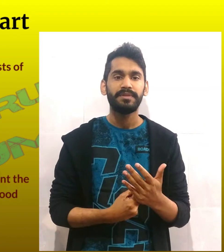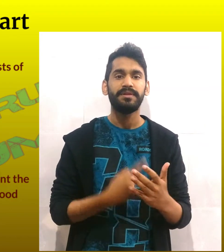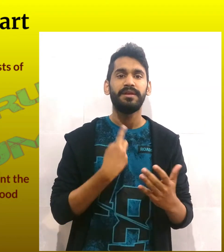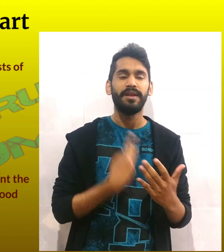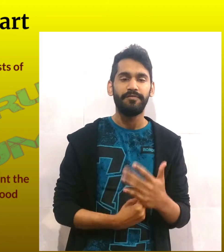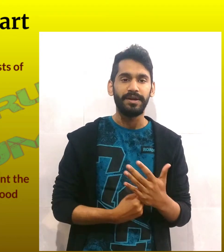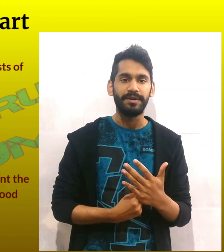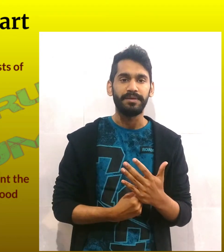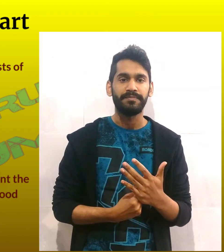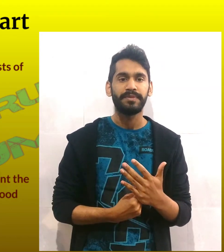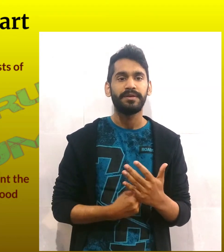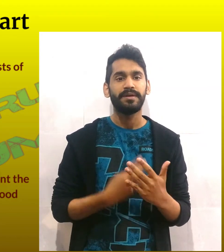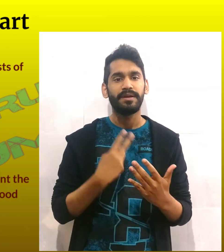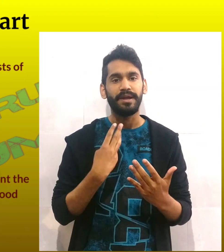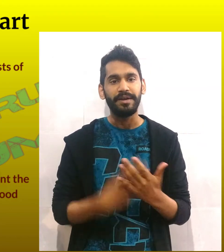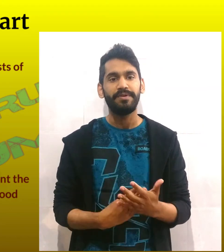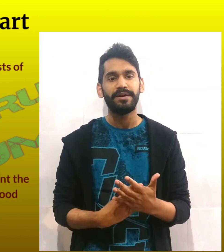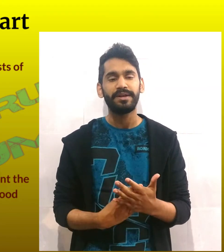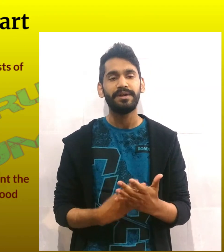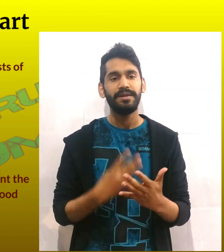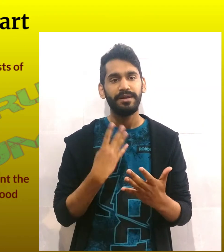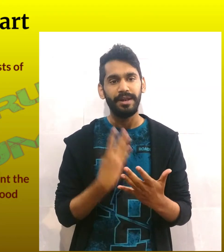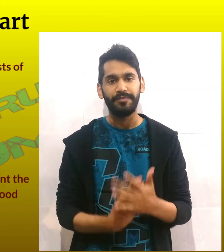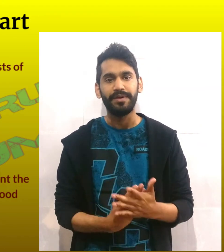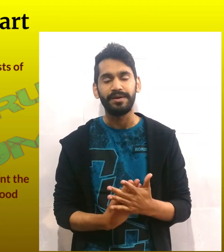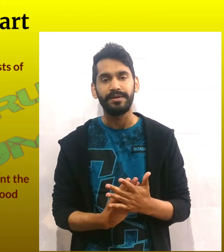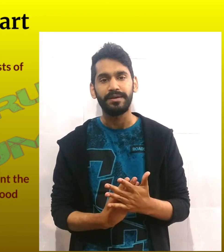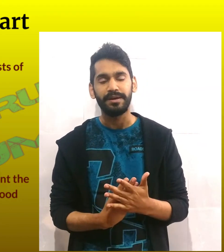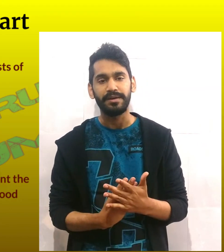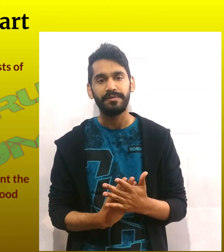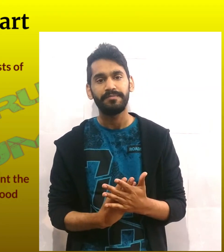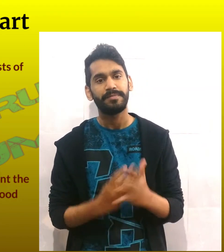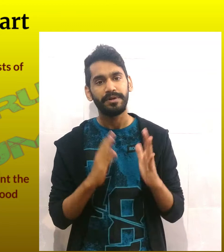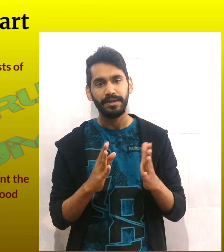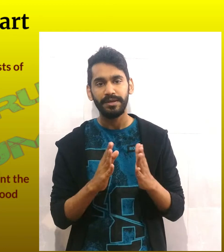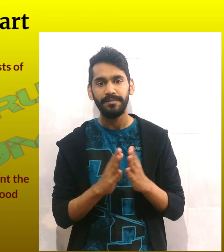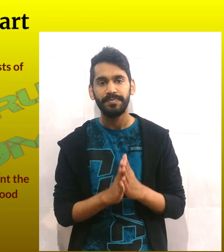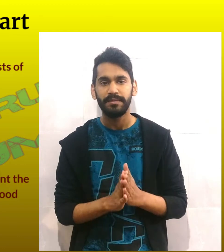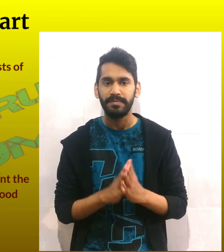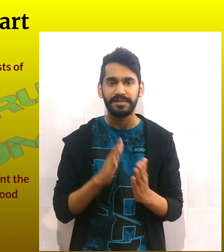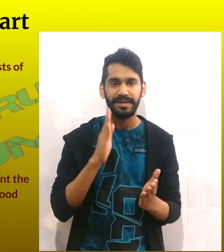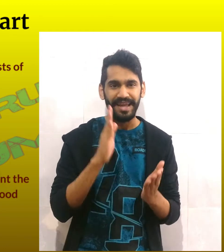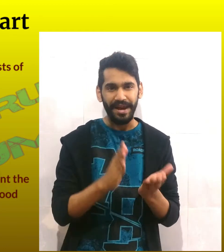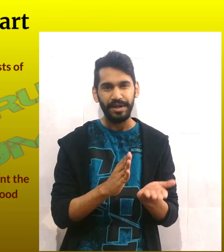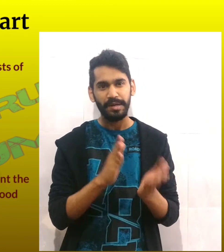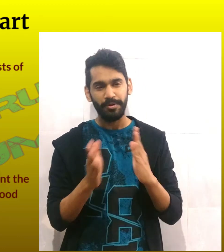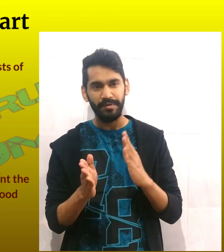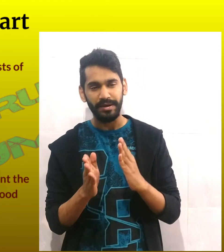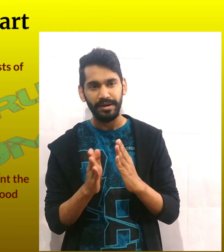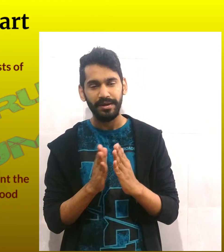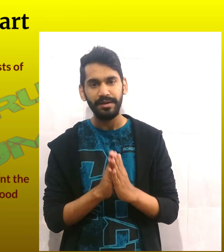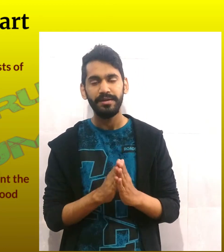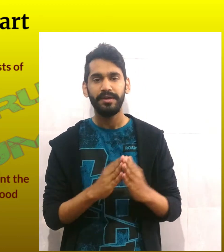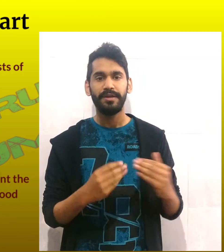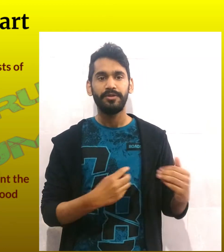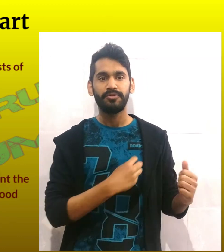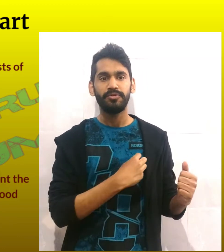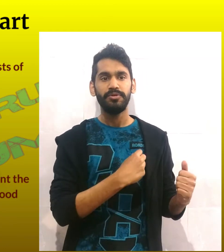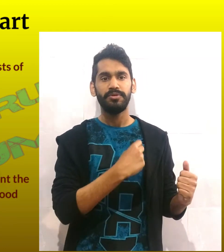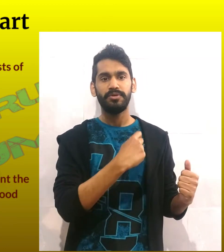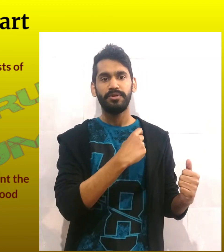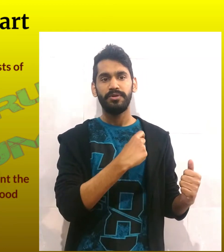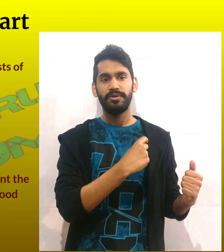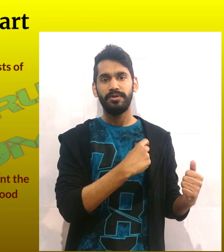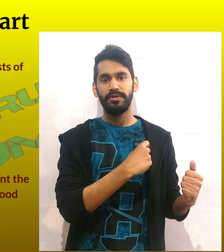एट्रियम, लेफ्ट एट्रियम, राइट वेंट्रिकल, लेफ्ट वेंट्रिकल। ठीक है, बेसिकली एट्रियम और वेंट्रिकल है,